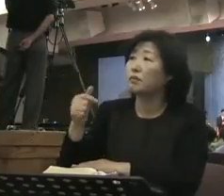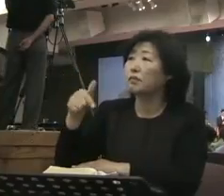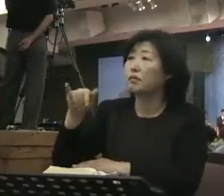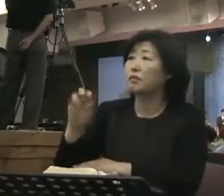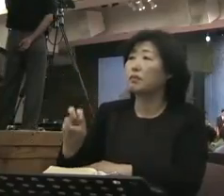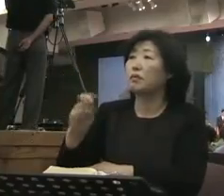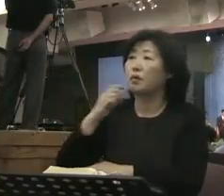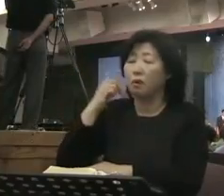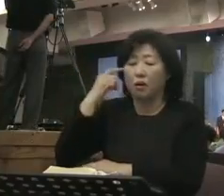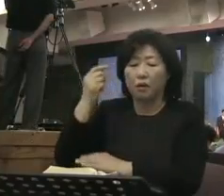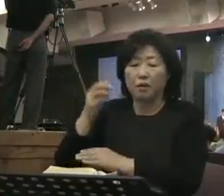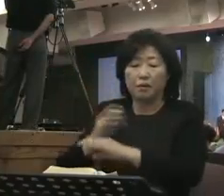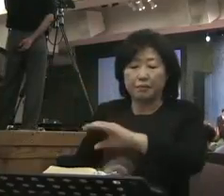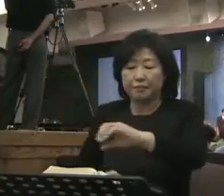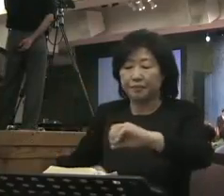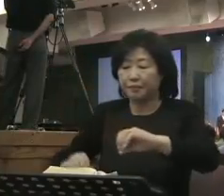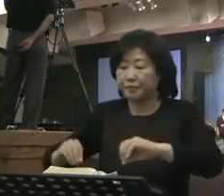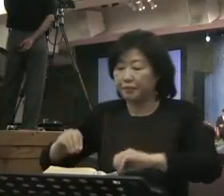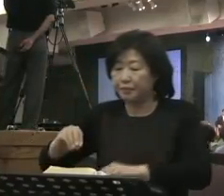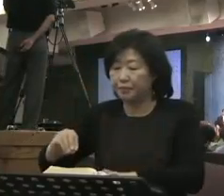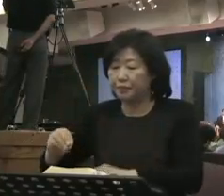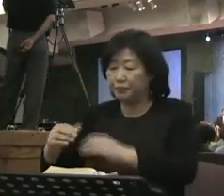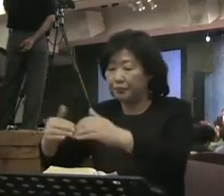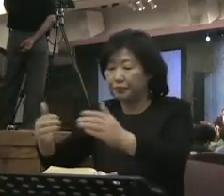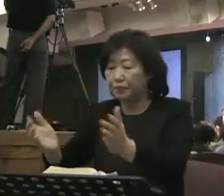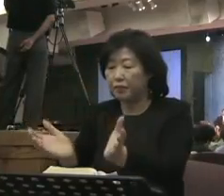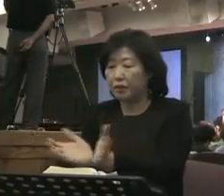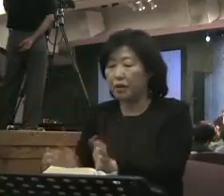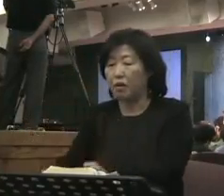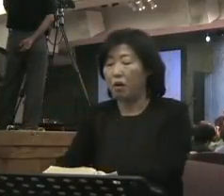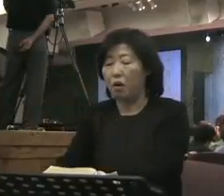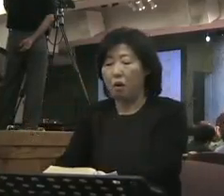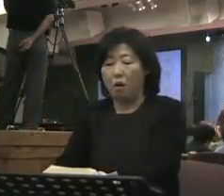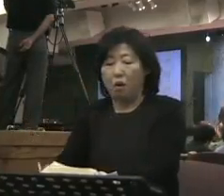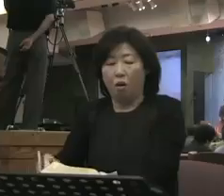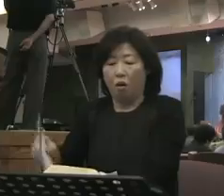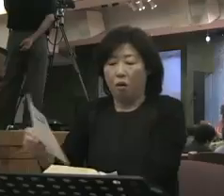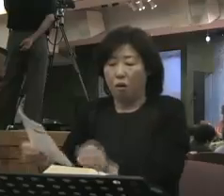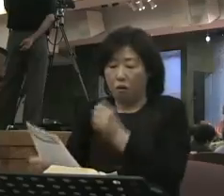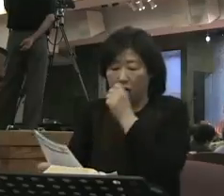나오셔서 역전하는 공동체라는 제목으로 말씀을 증거해 주시겠습니다.